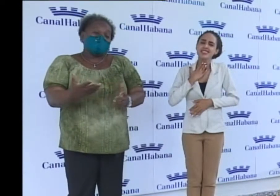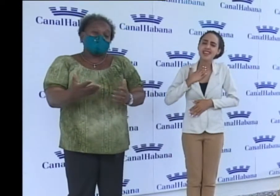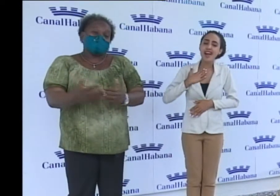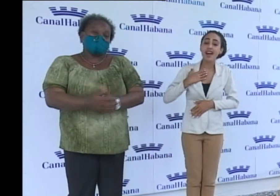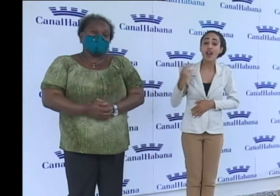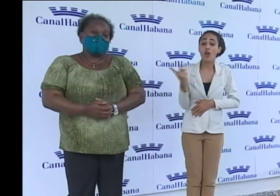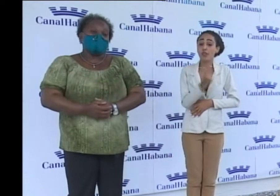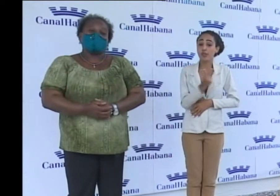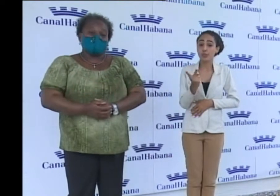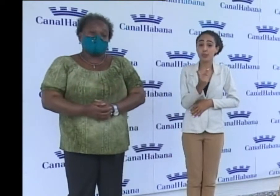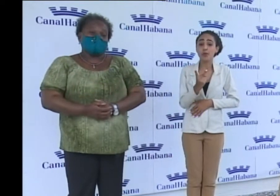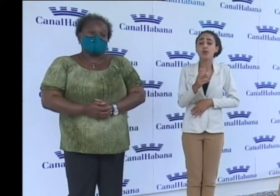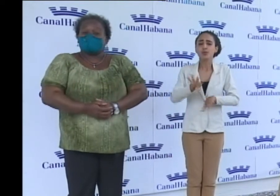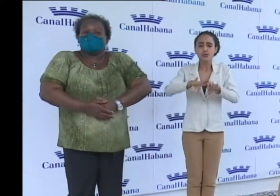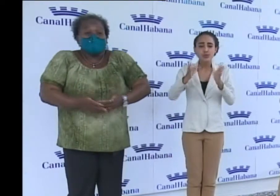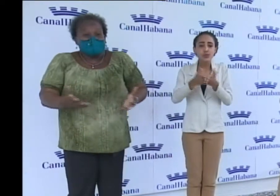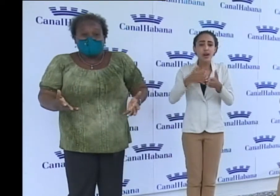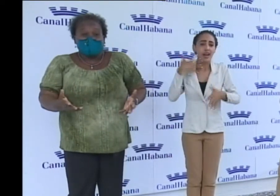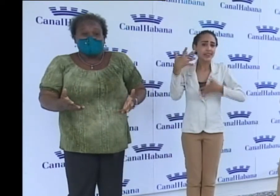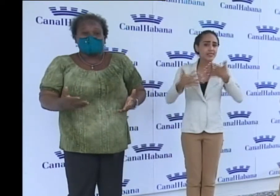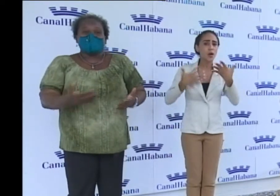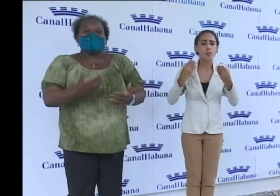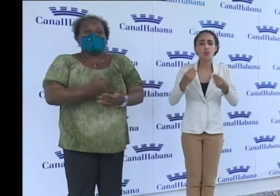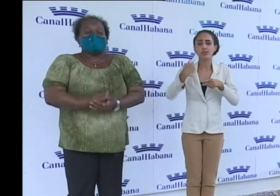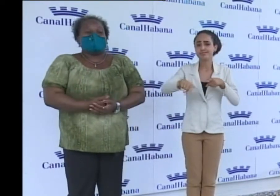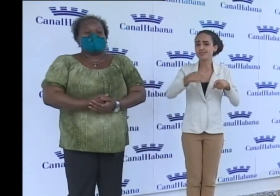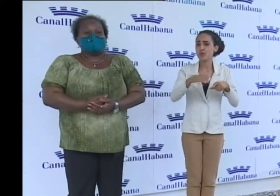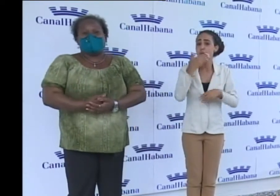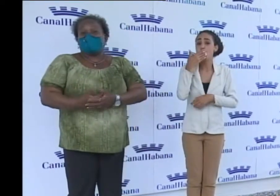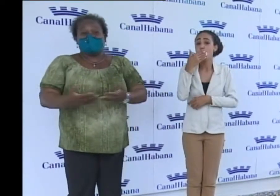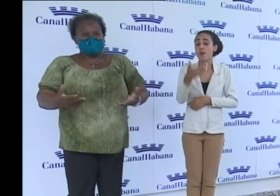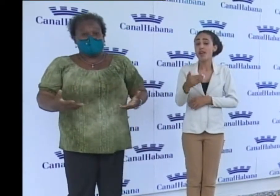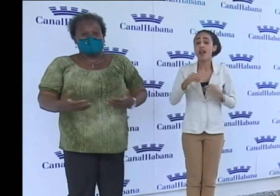a las dos festividades muchísimas cosas buenas, que la comunidad sorda